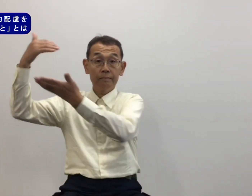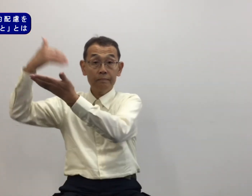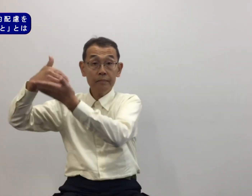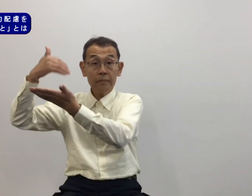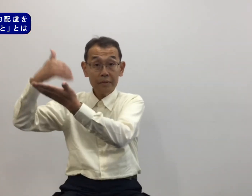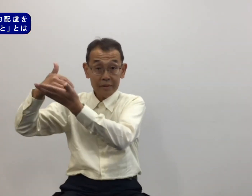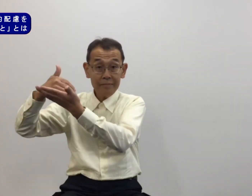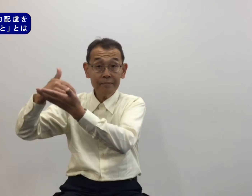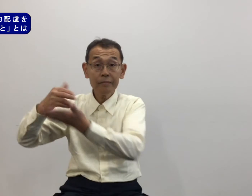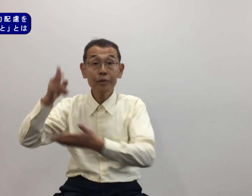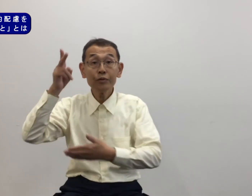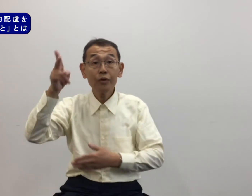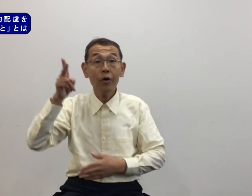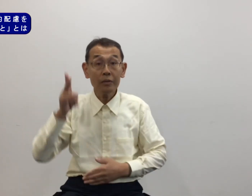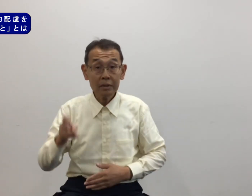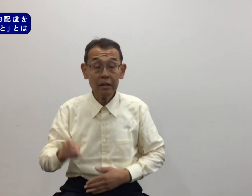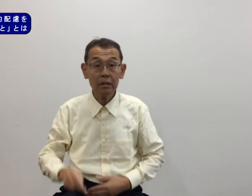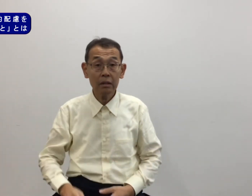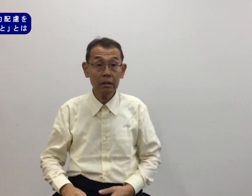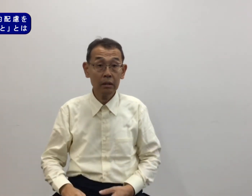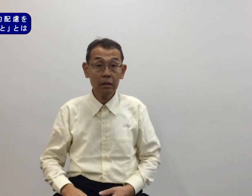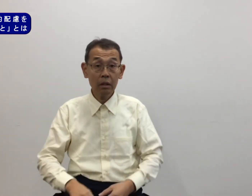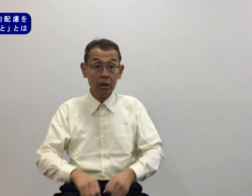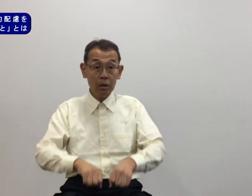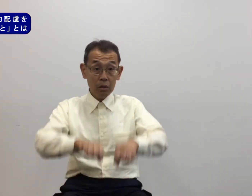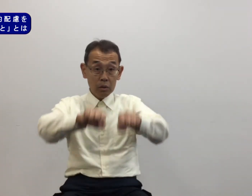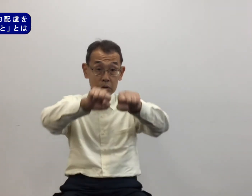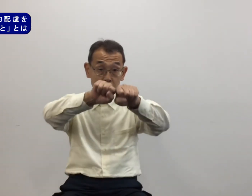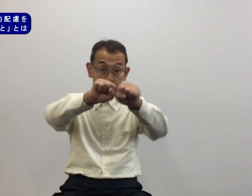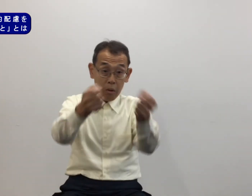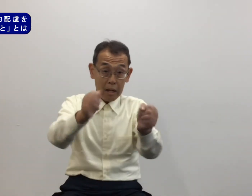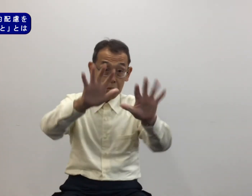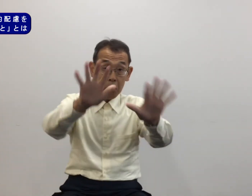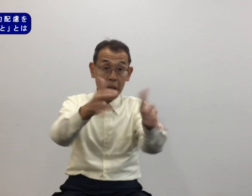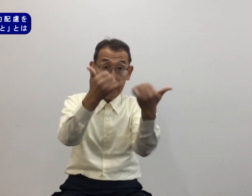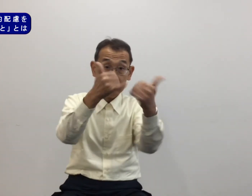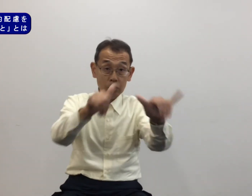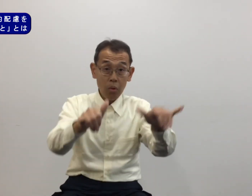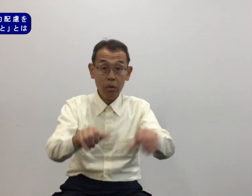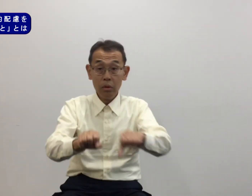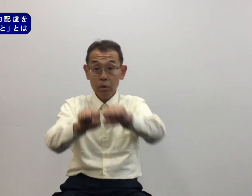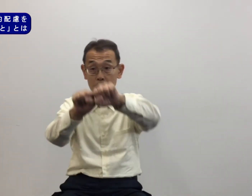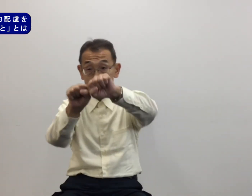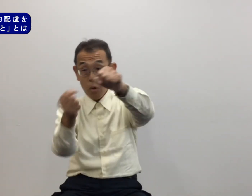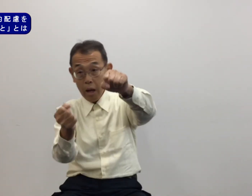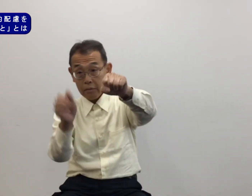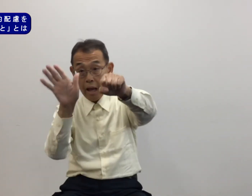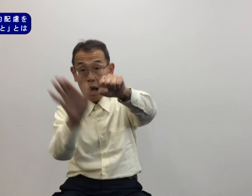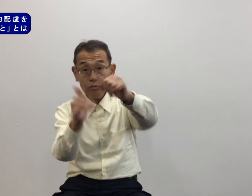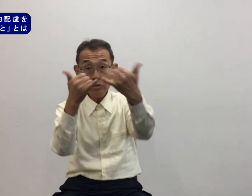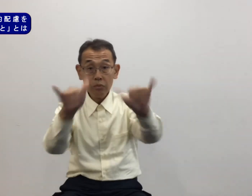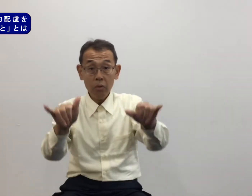このように障害のない人とある人では